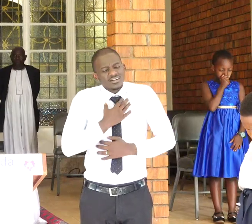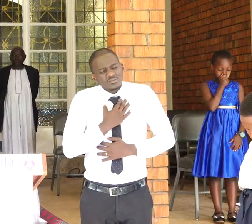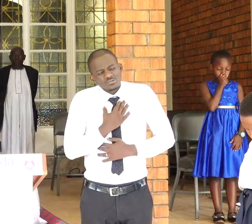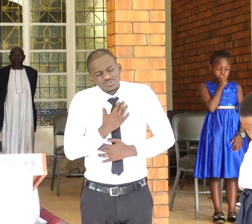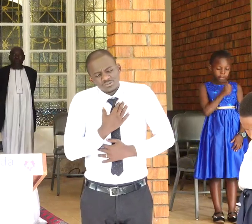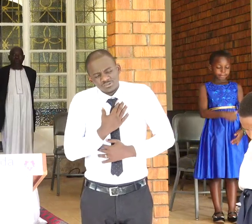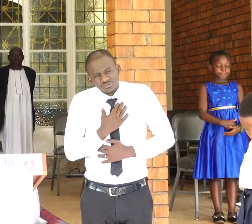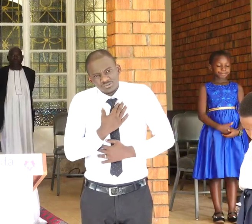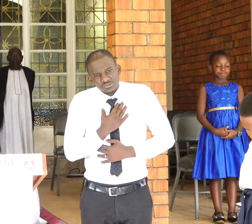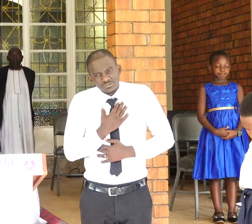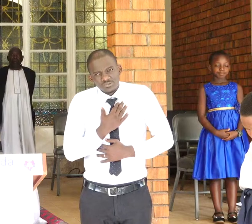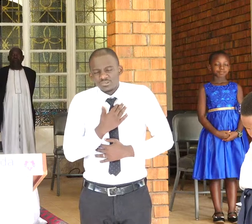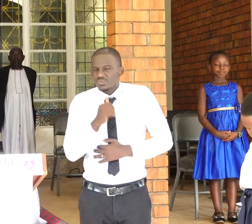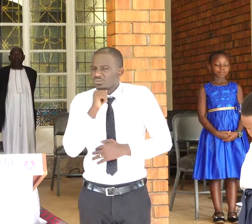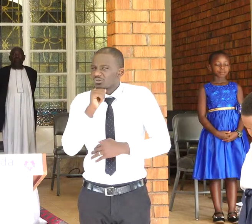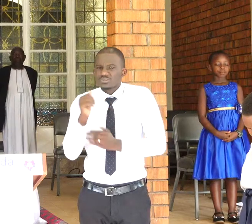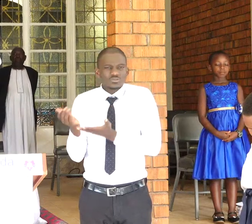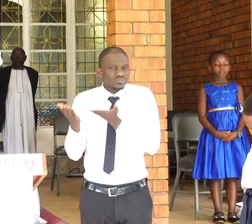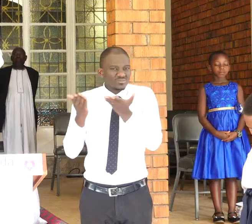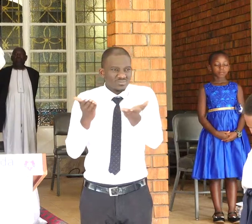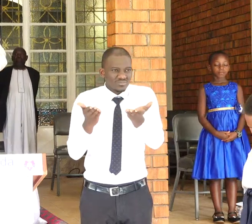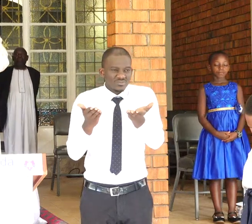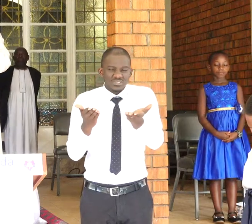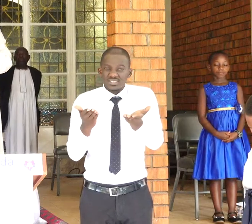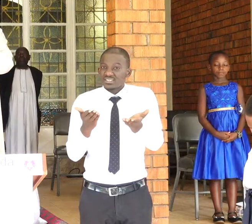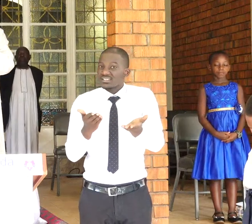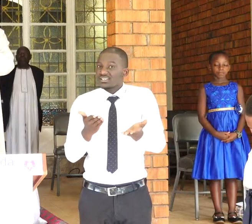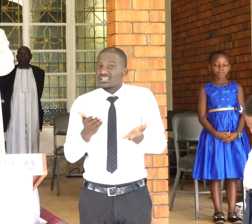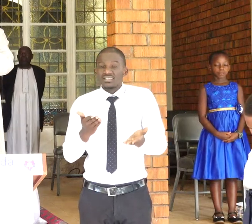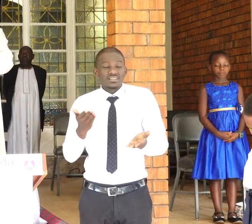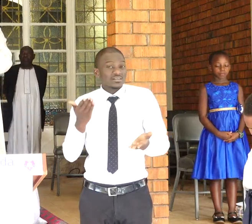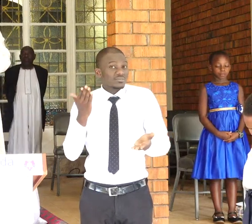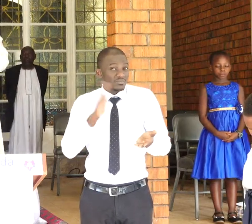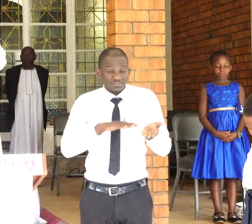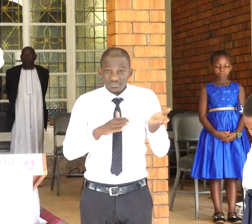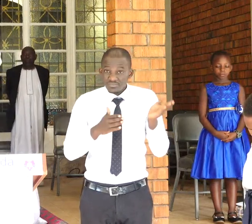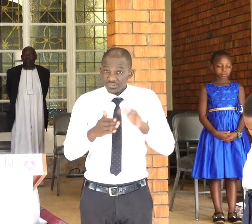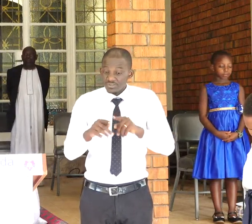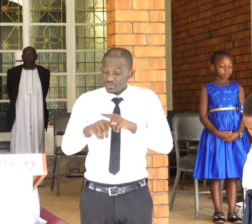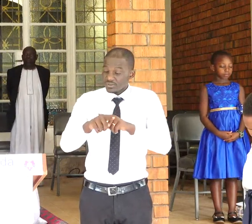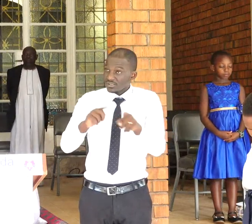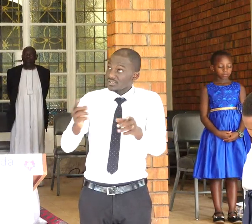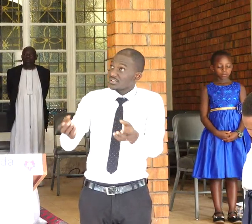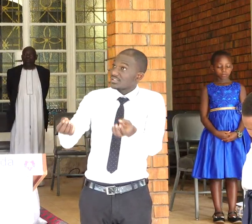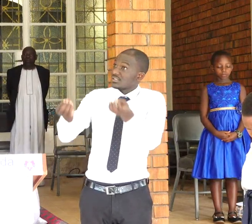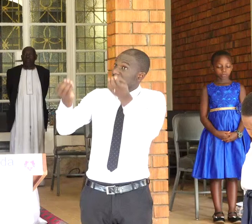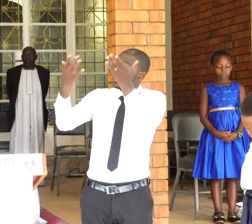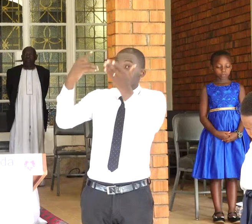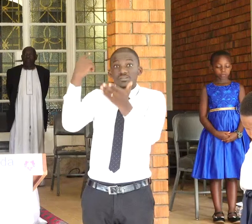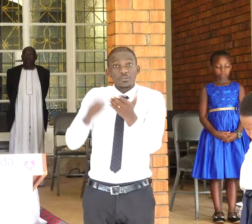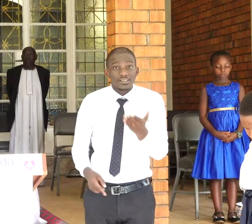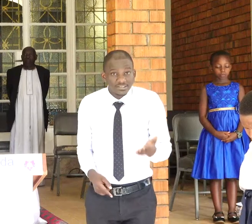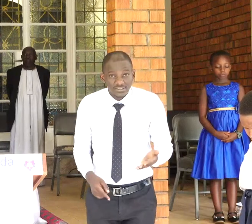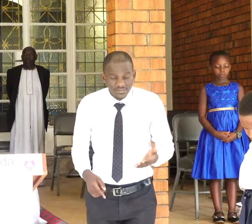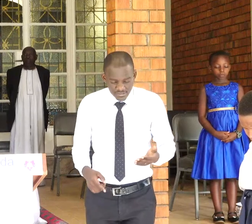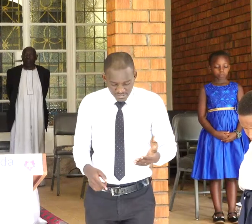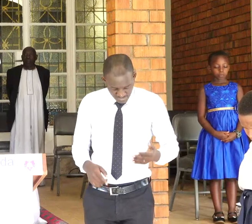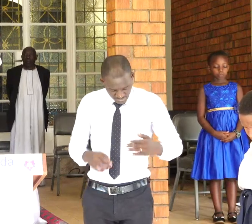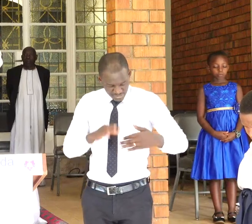obutaleeta bubi saddaaka za Katonda yemmeeme